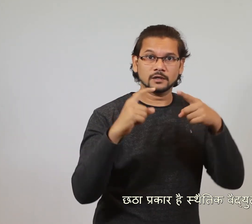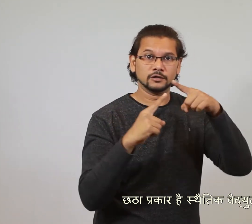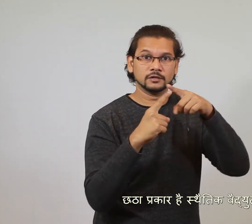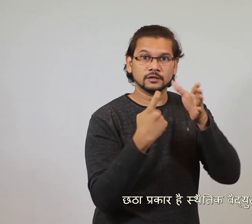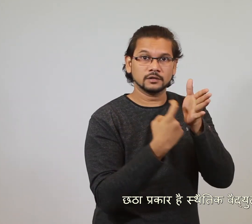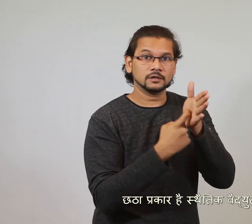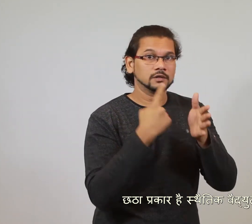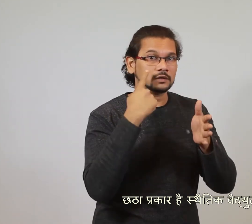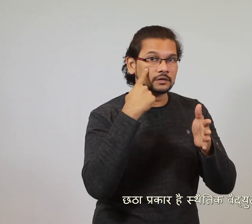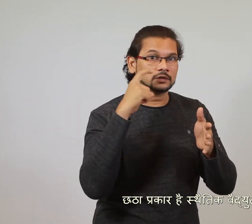स्थेतिक विद्युद बल